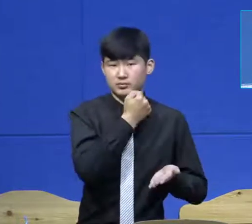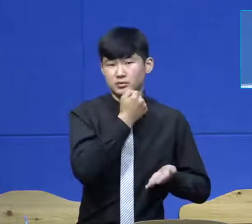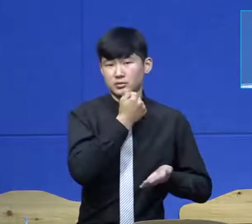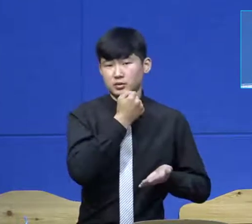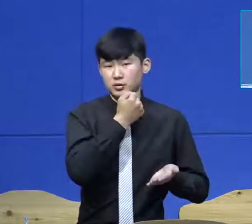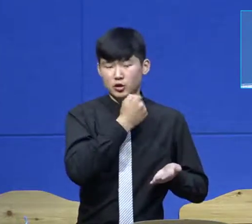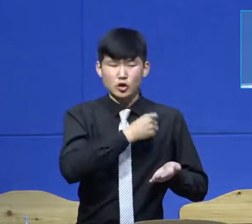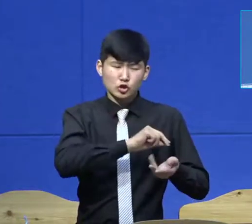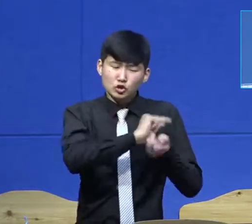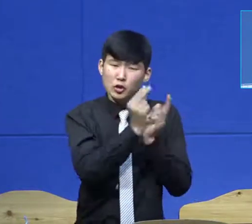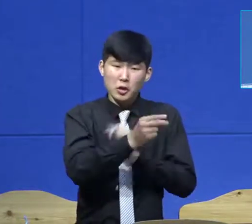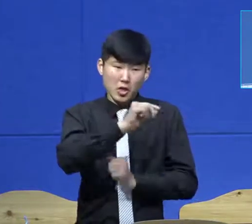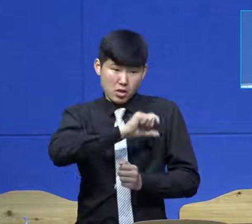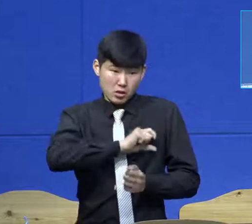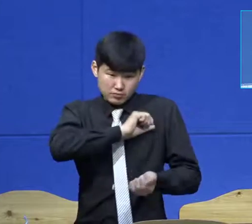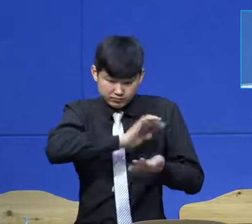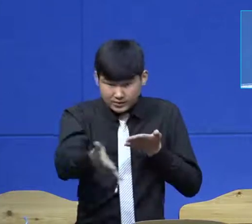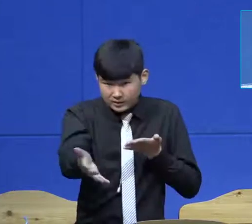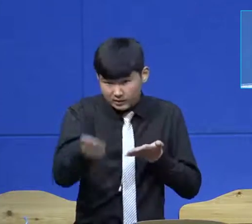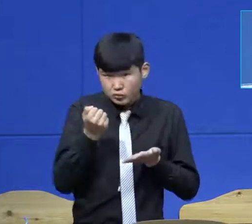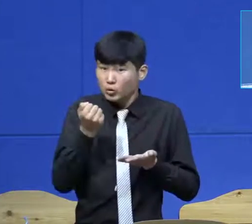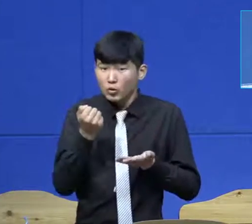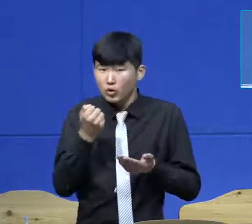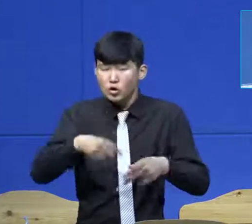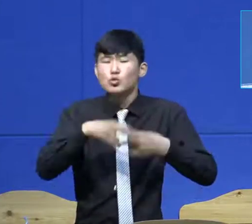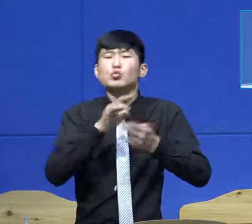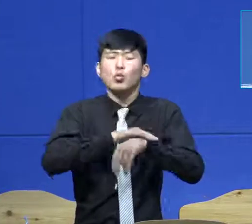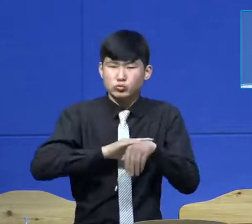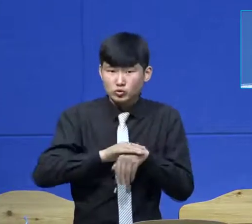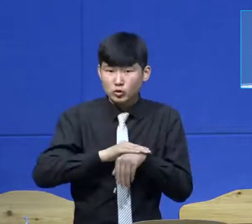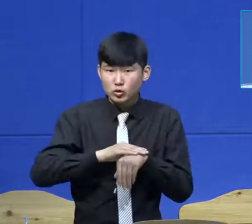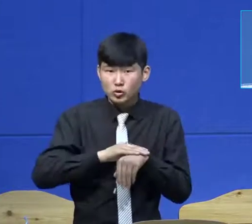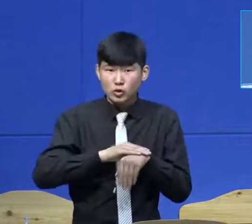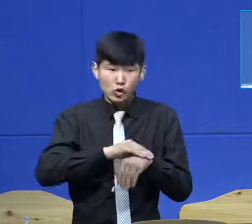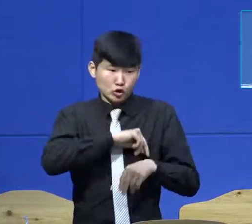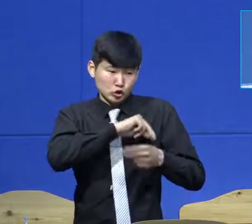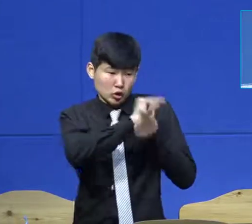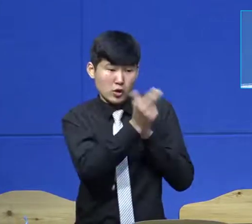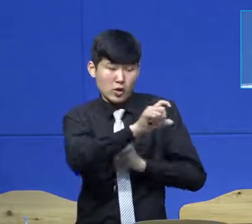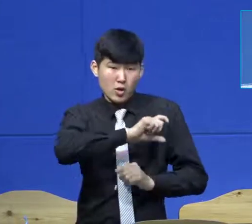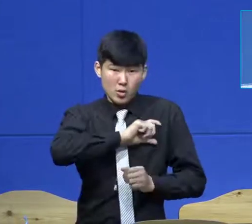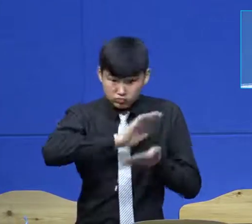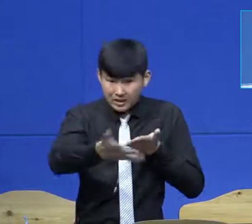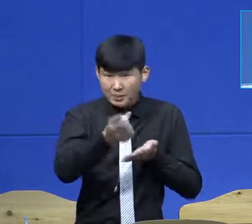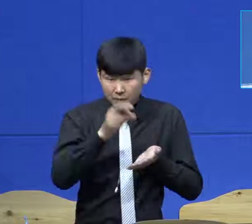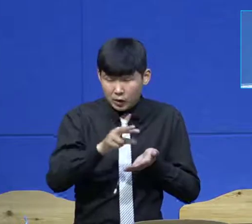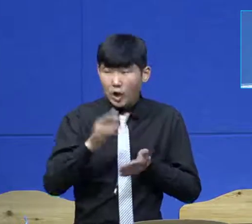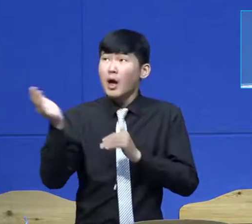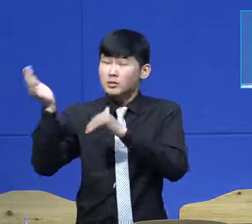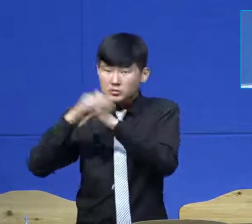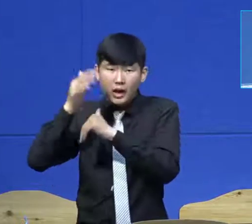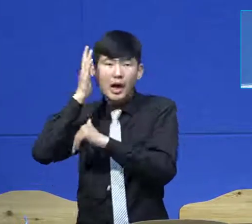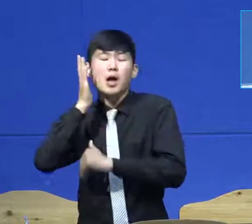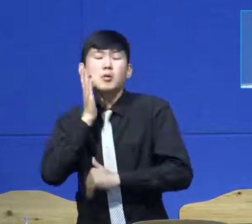Энэ золилтын эрхийг худалдаад авчвал нүгэл уучлагддаг. Золилтын эрхийг худалдаж авбал өөд болсон аав ээжийнхэн